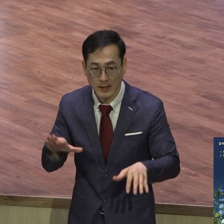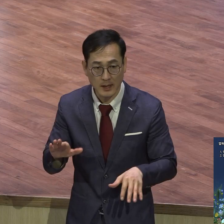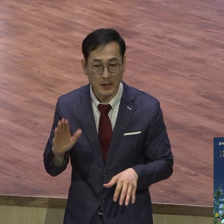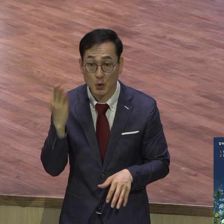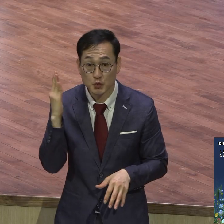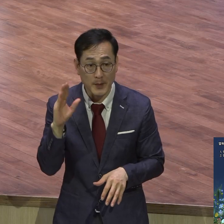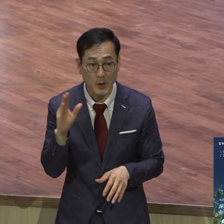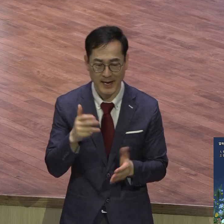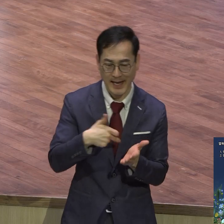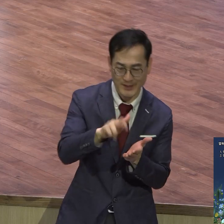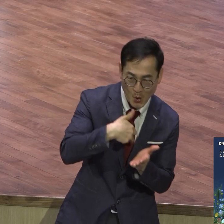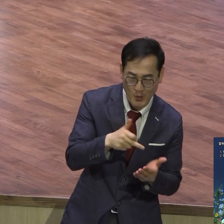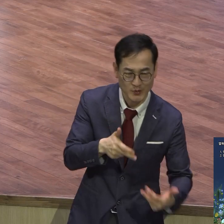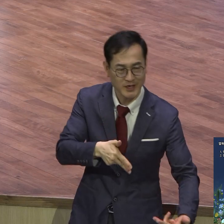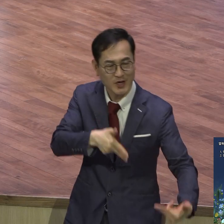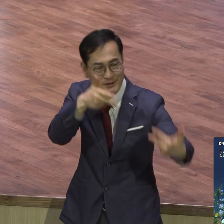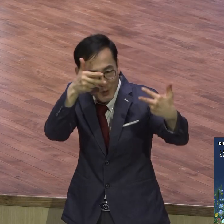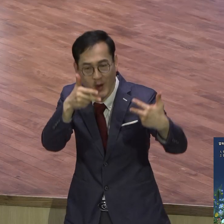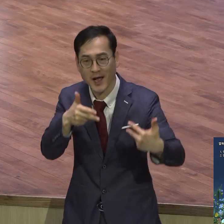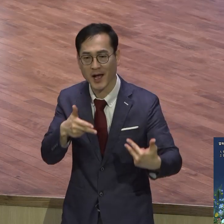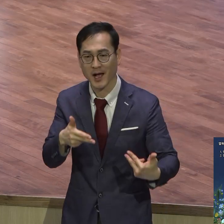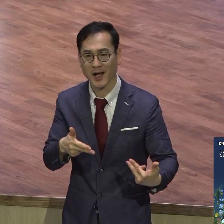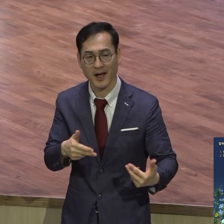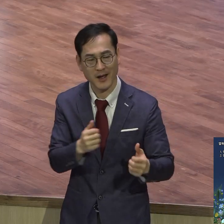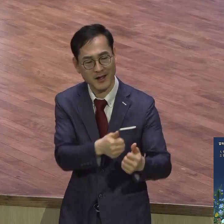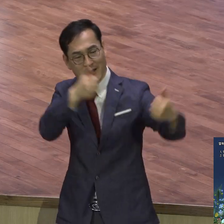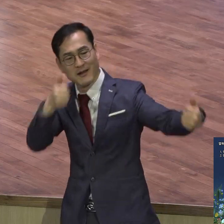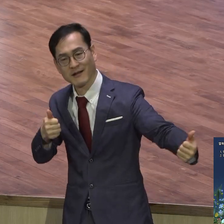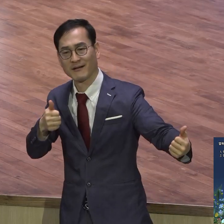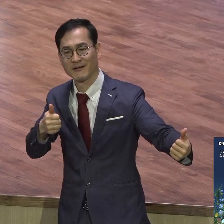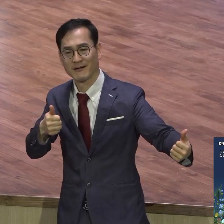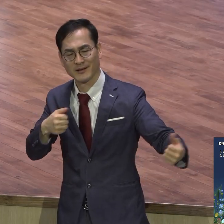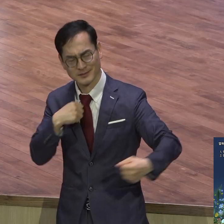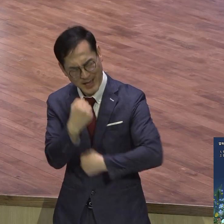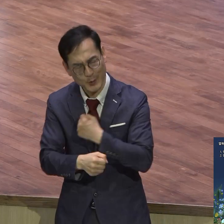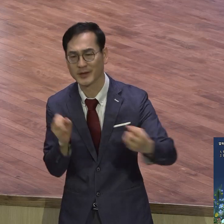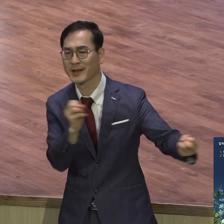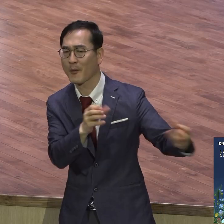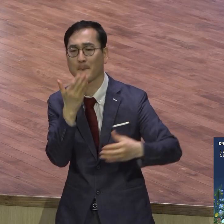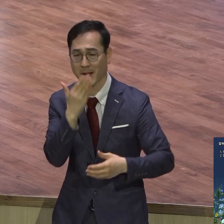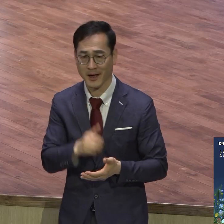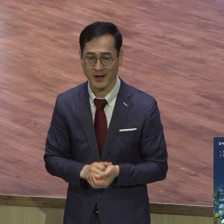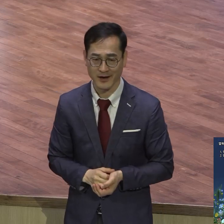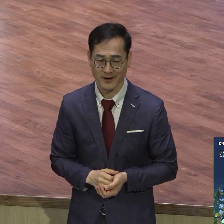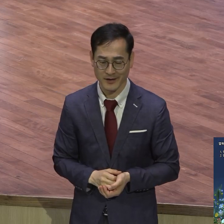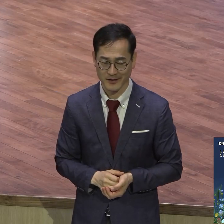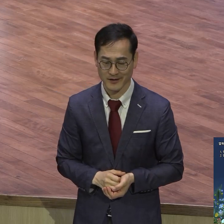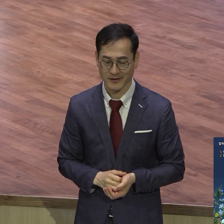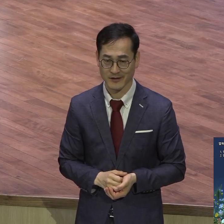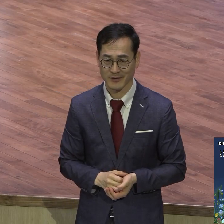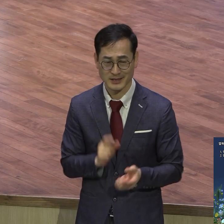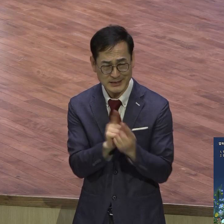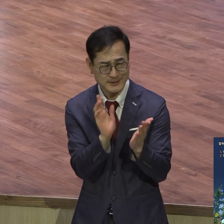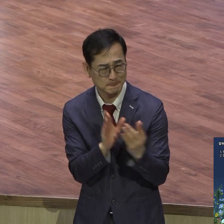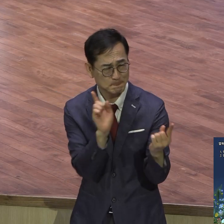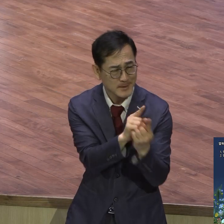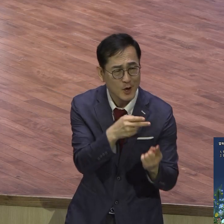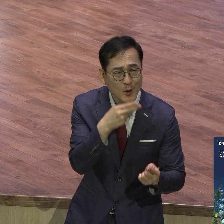영상통화 얼마간지 이 코로나19로 이렇게 대면 접촉 못해도